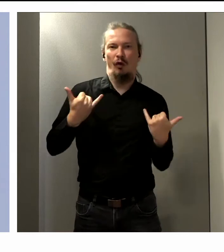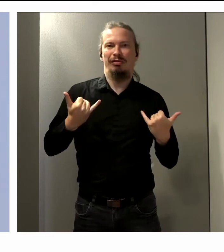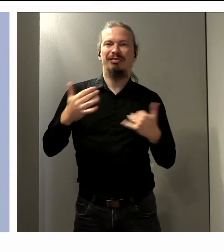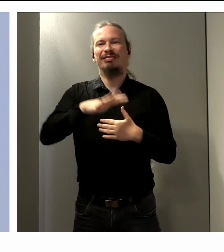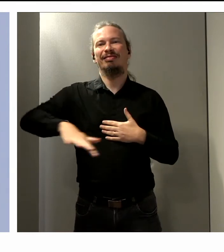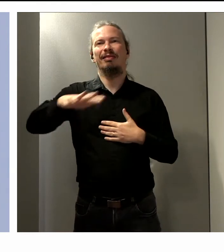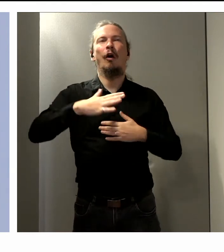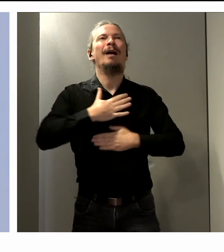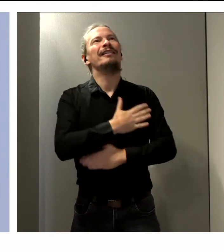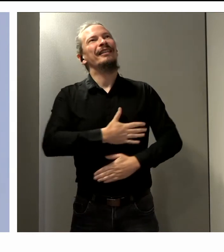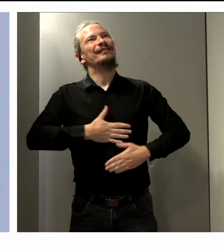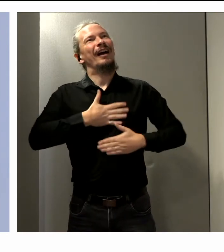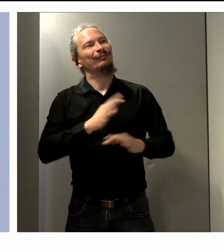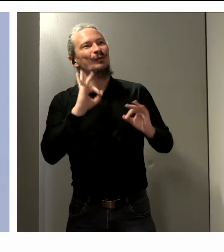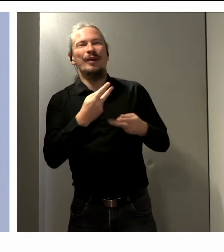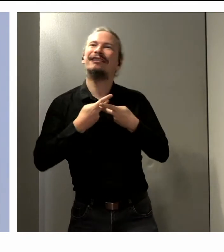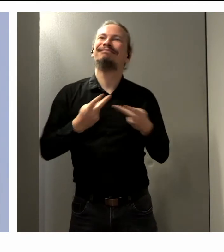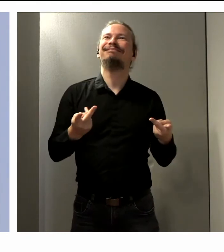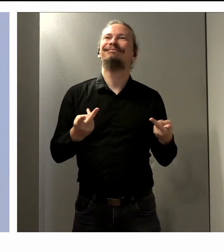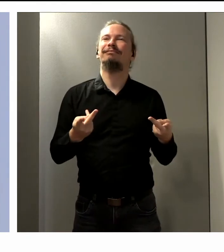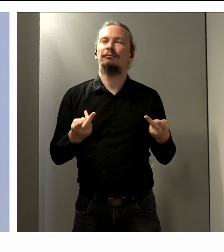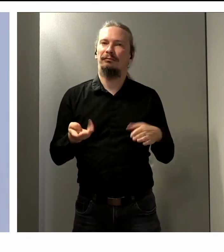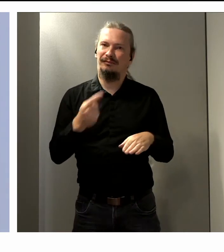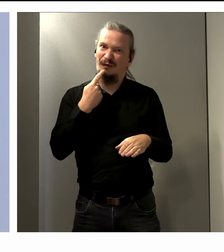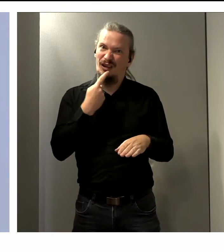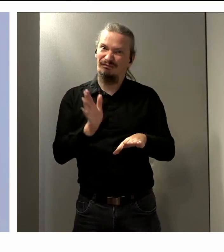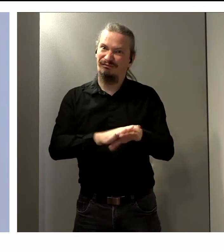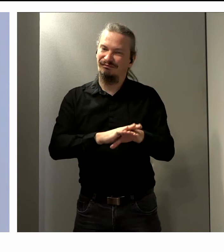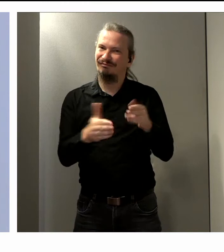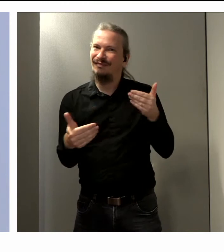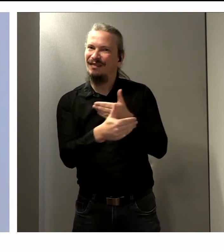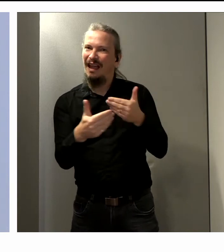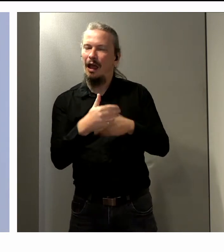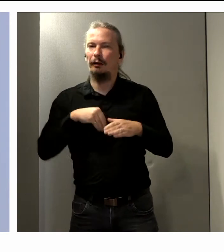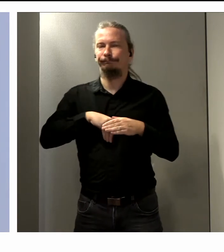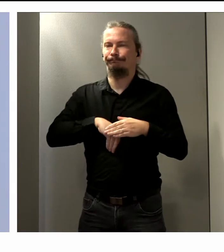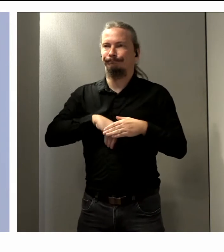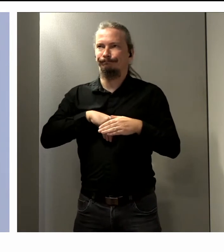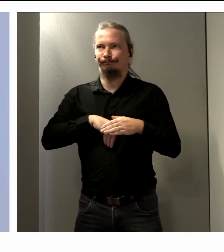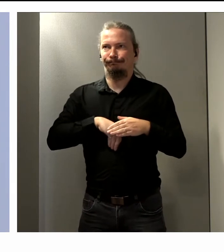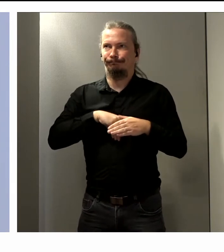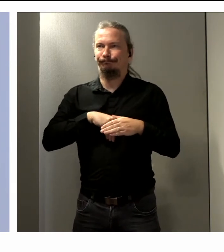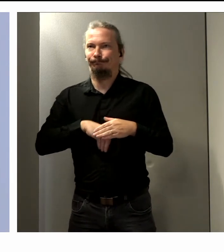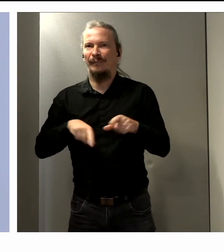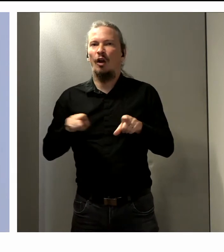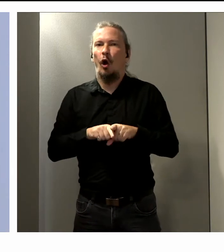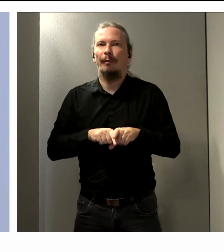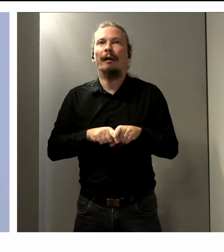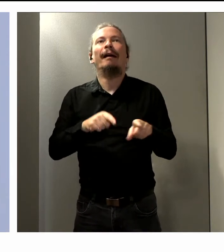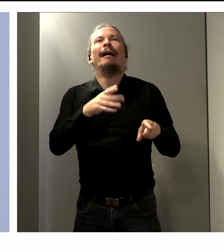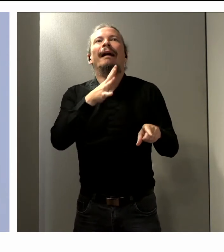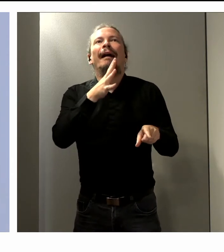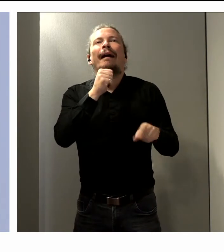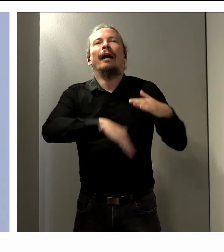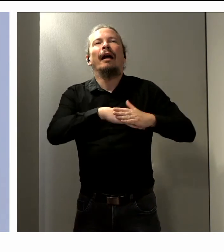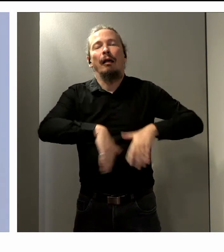une satisfaction remarquable, manifestent ici une forme d'intériorisation, voire de banalisation